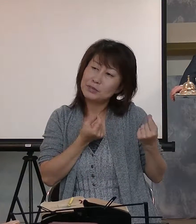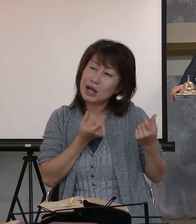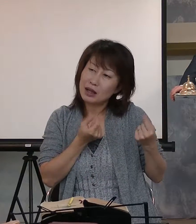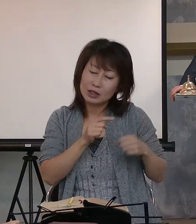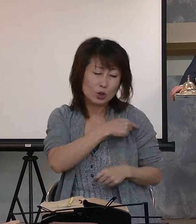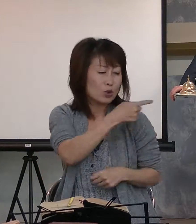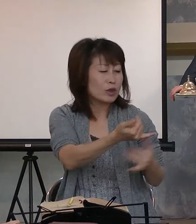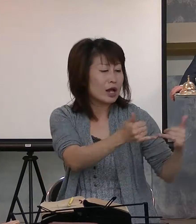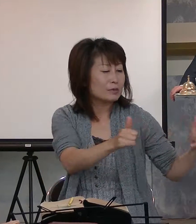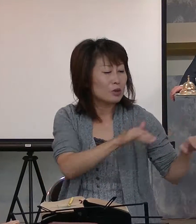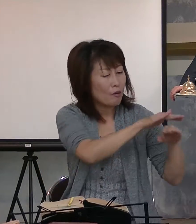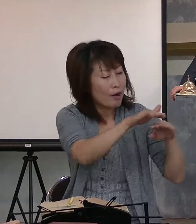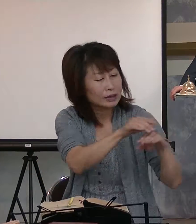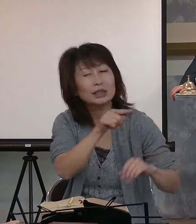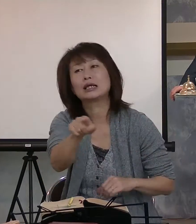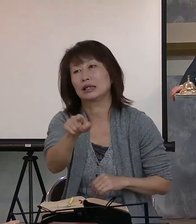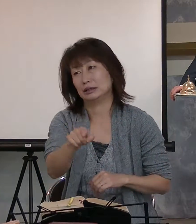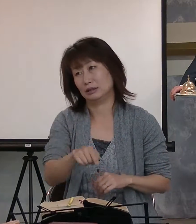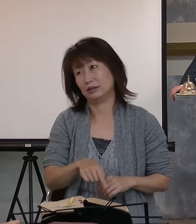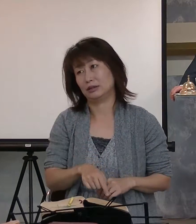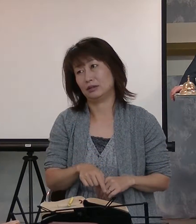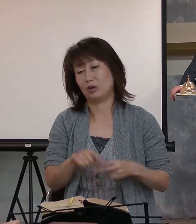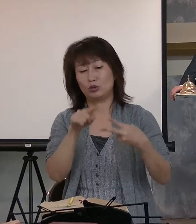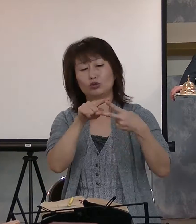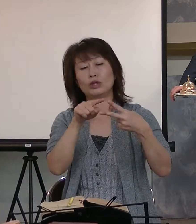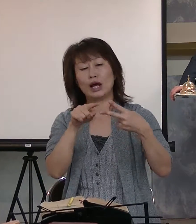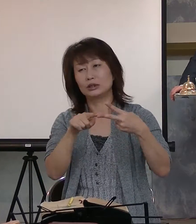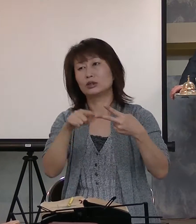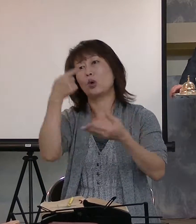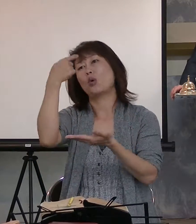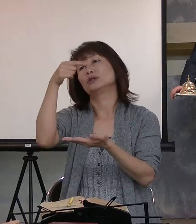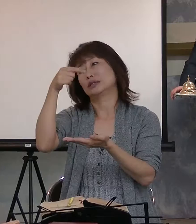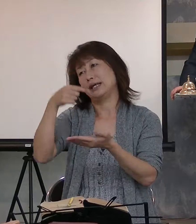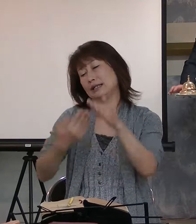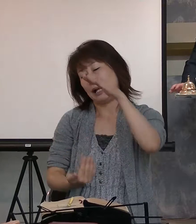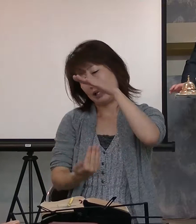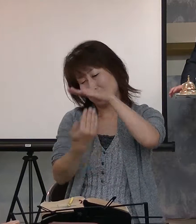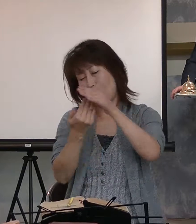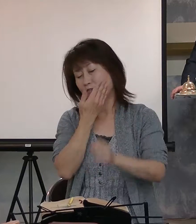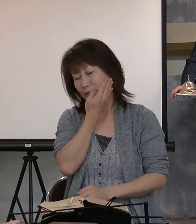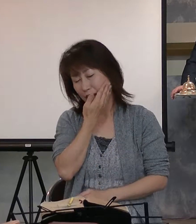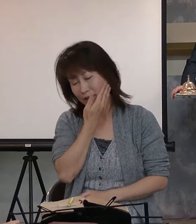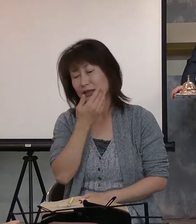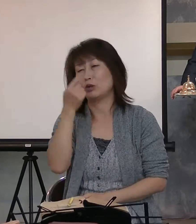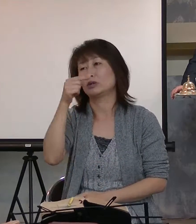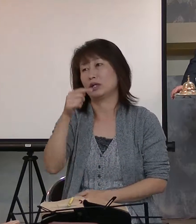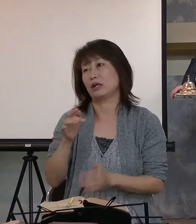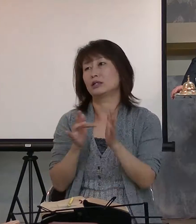がそういうように教えたことでございます。